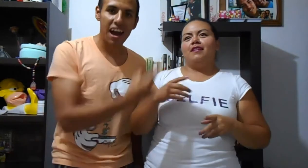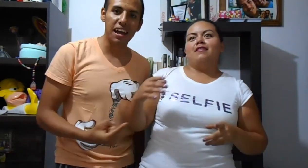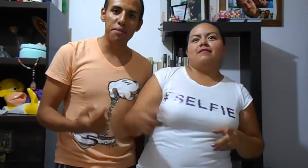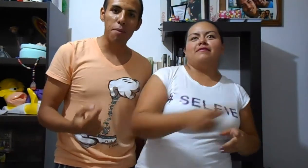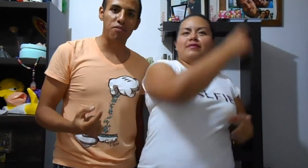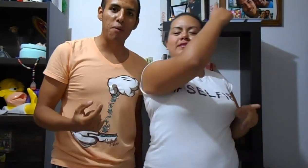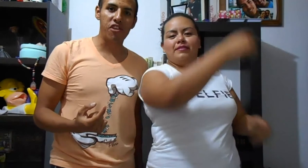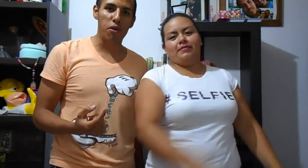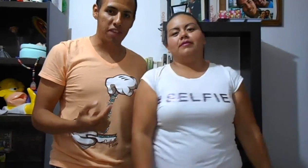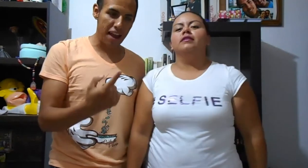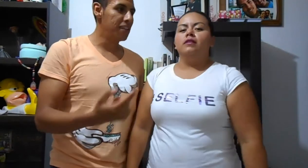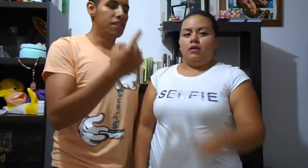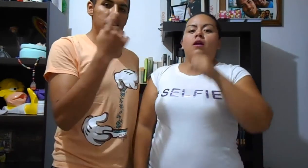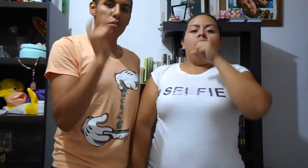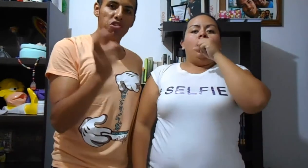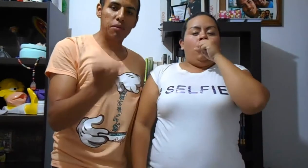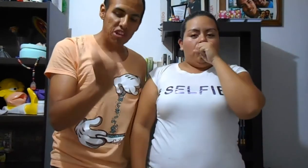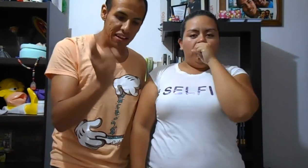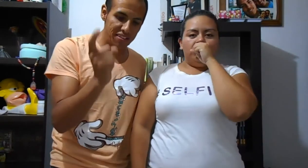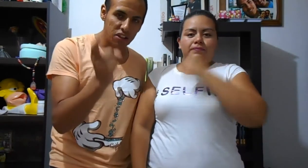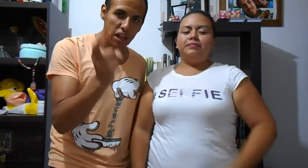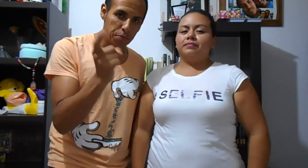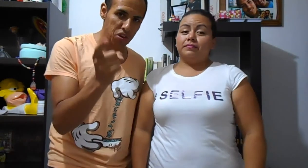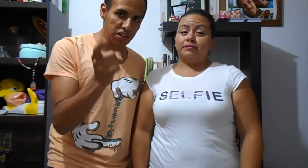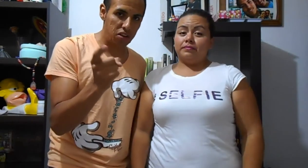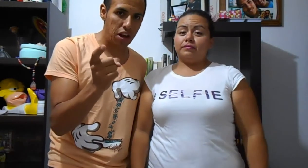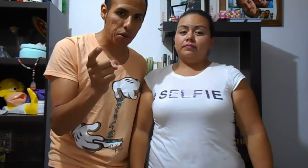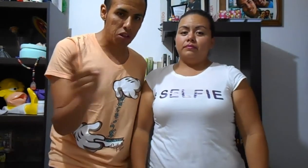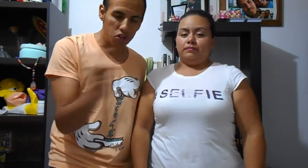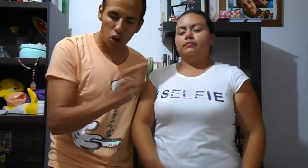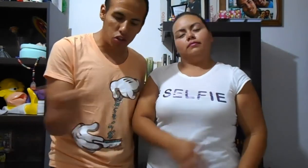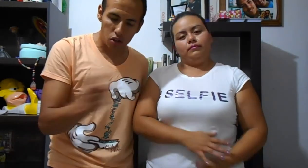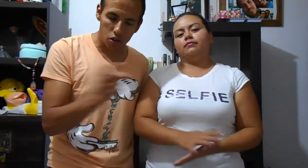Allá arriba, por favor, chavos, ¿eh? Y muchas gracias a todas las personas que nos han apoyado en todo, en todo, en